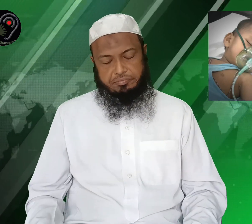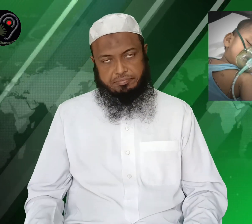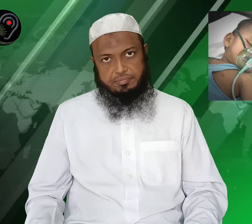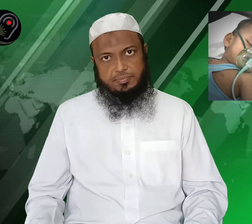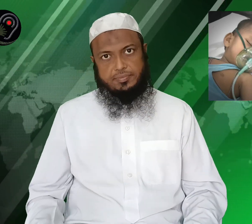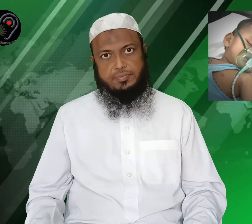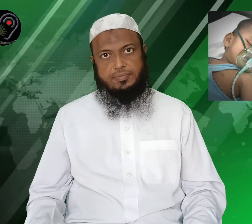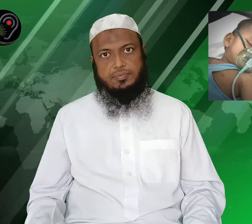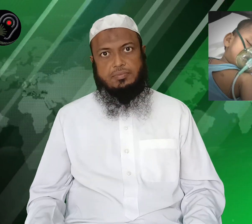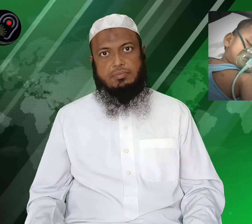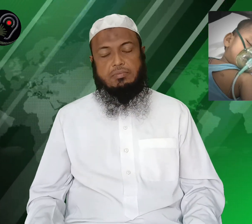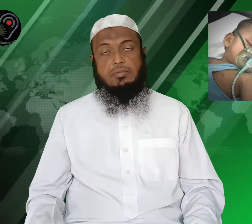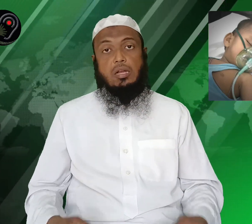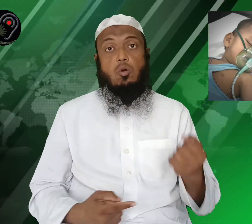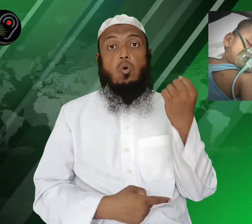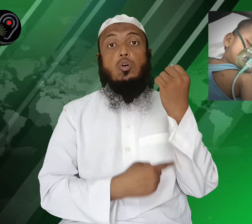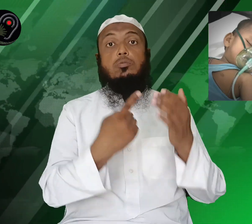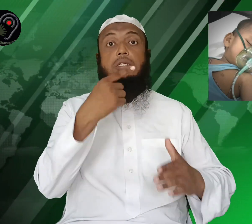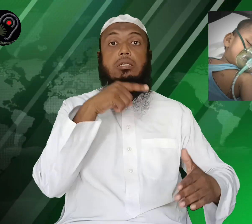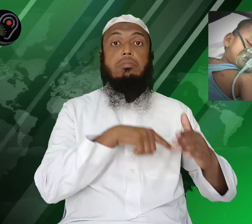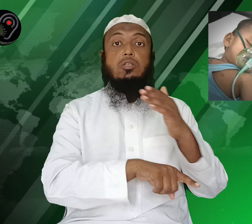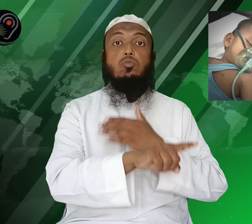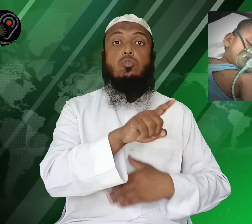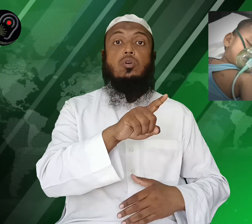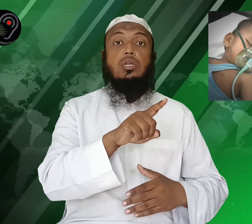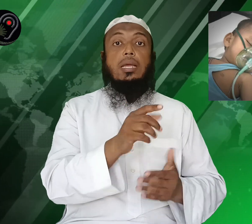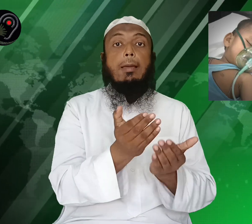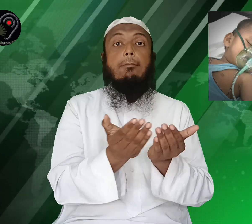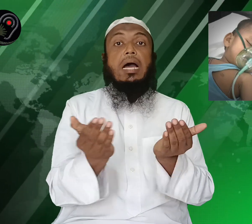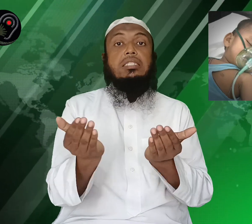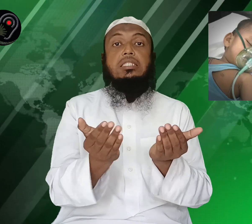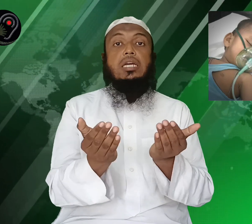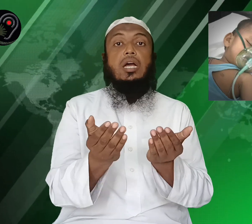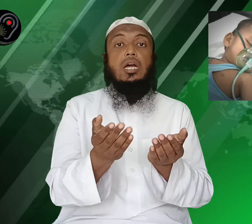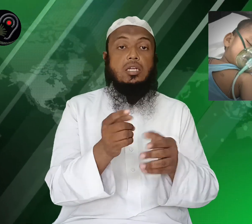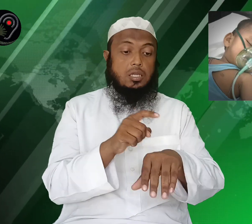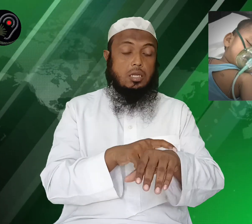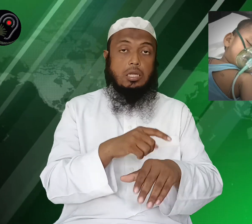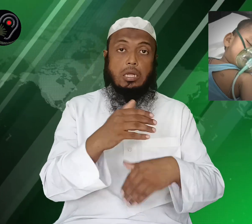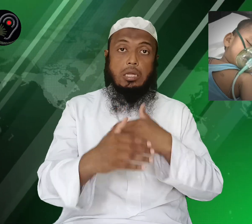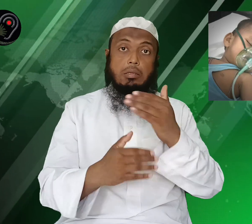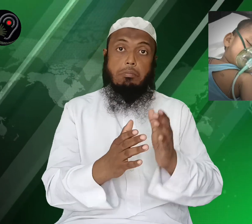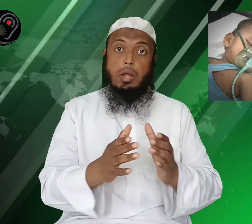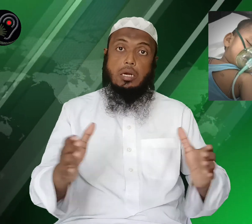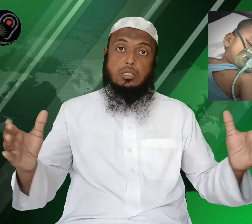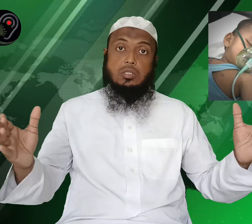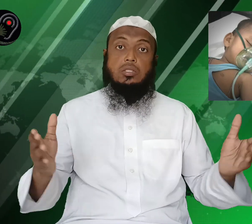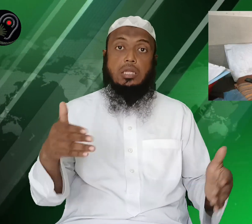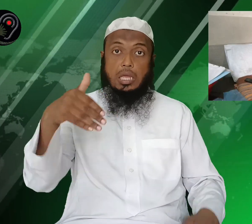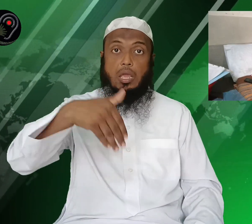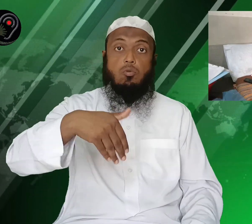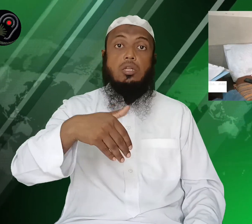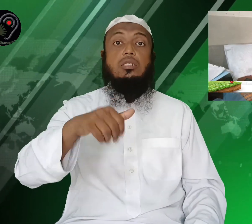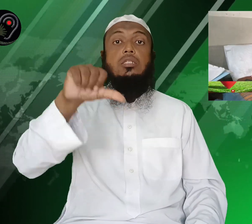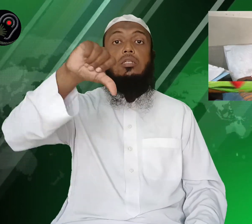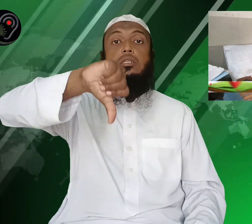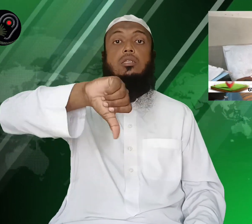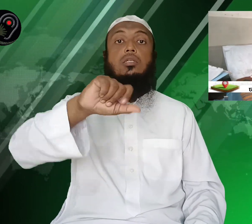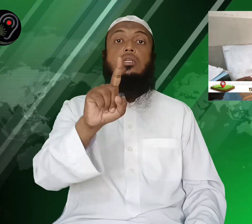হাসপাতালে নিউমোনিয়ায় আক্রান্ত রোগীর সংখ্যা ৯১ জন। দিন গড়ানোর সঙ্গে এই সংখ্যা বাড়ছে ক্রমেই।